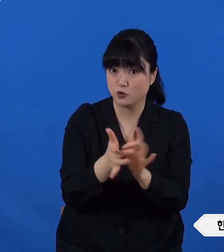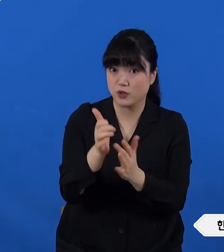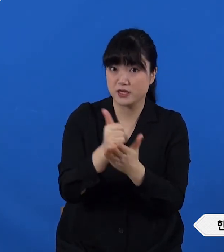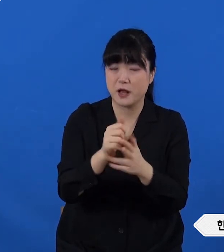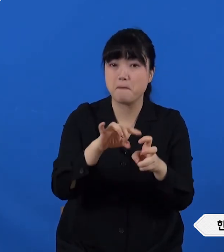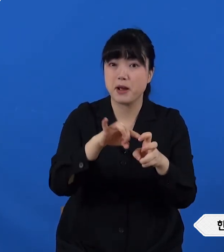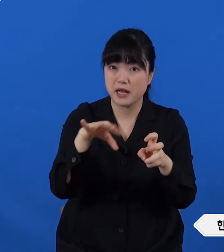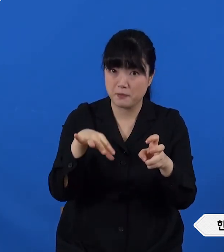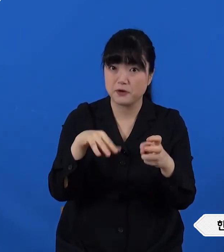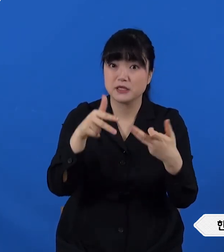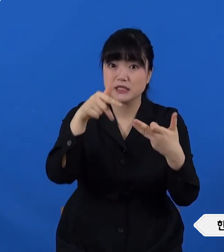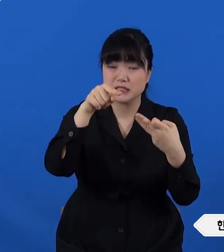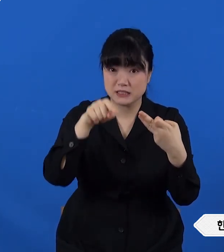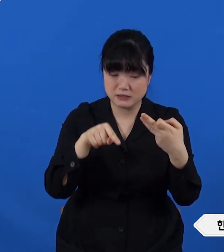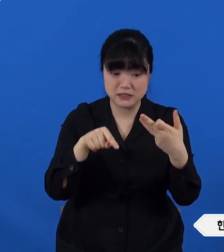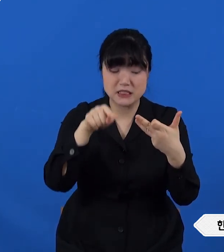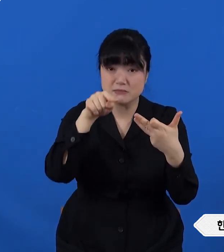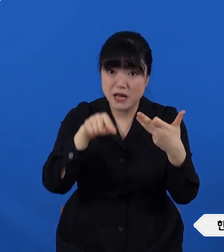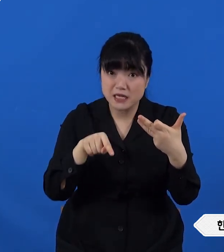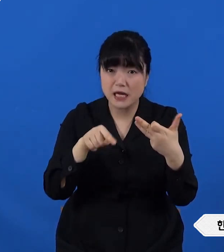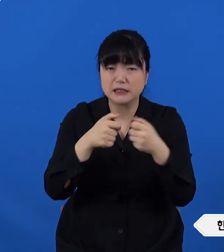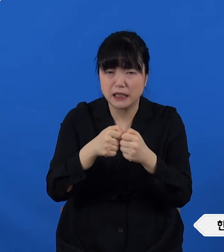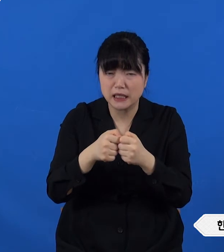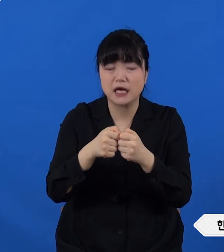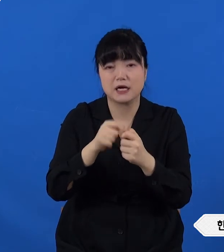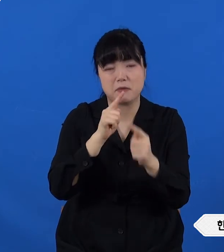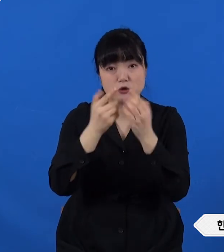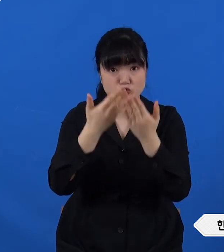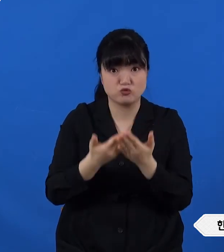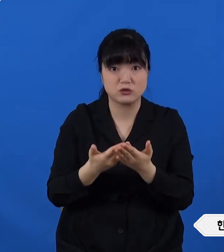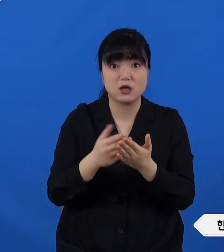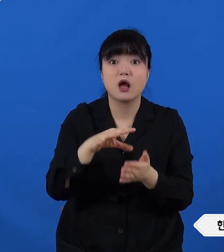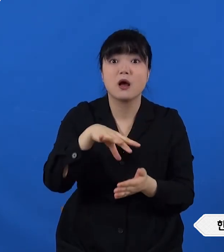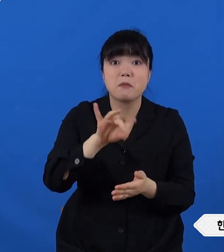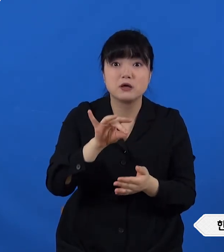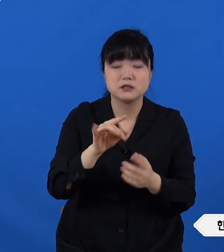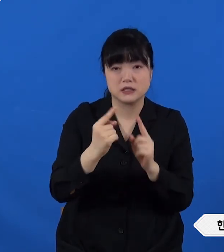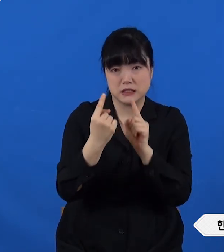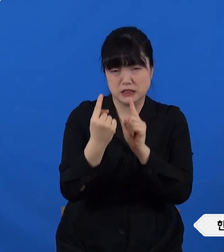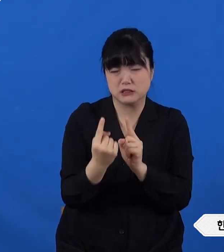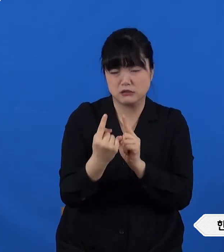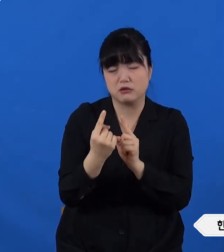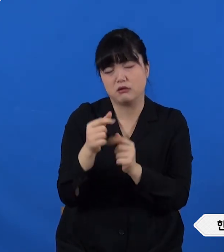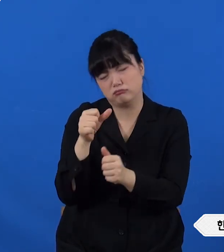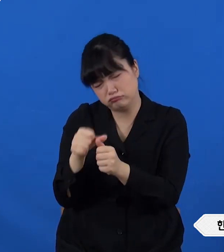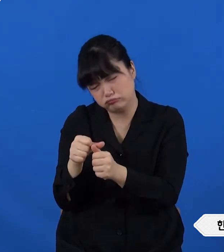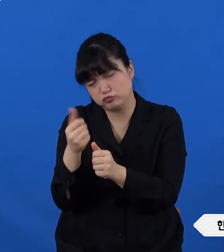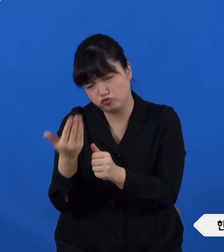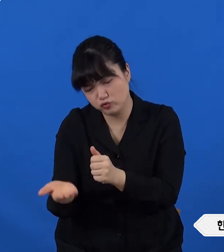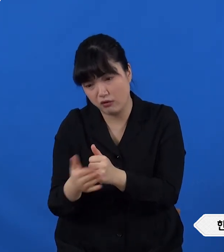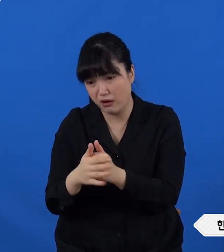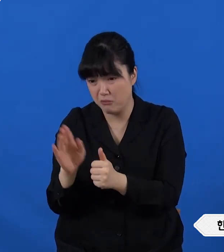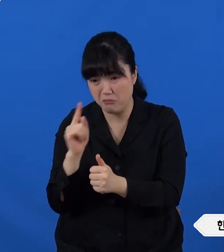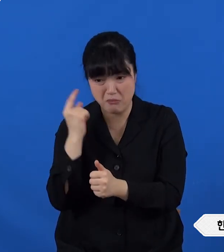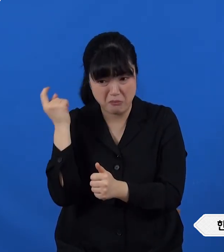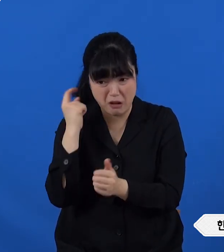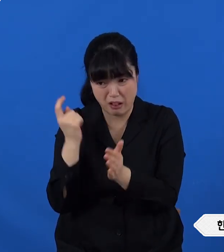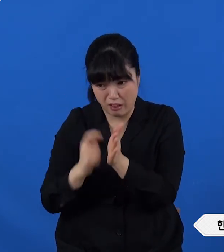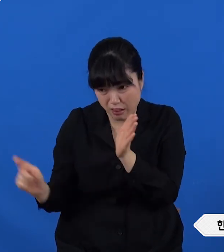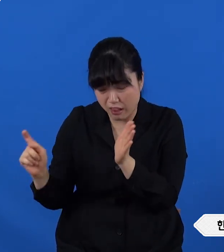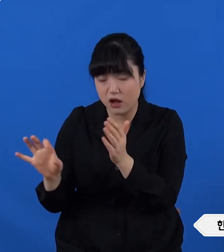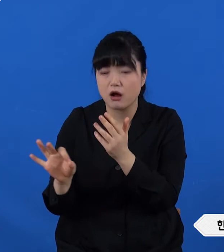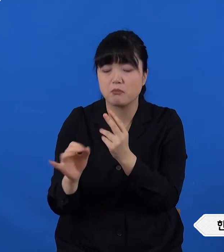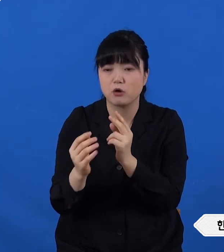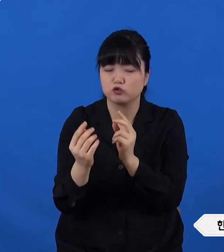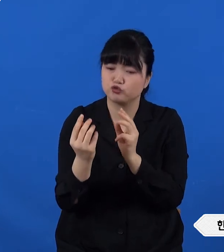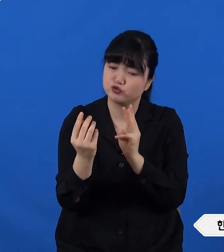마태복음 18장에서 자세하게 말씀을 하셨습니다. 먼저 1대1로 가서 다 이루고, 그래도 듣지 않으면 두세